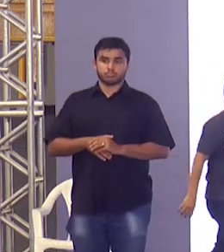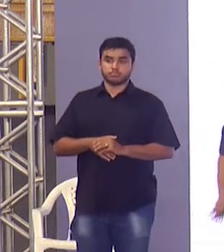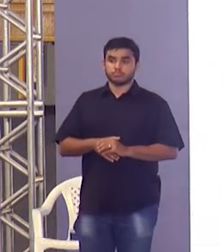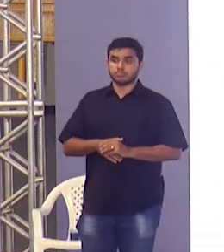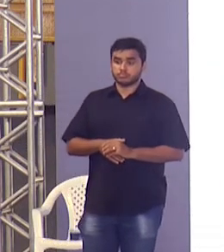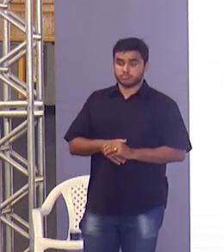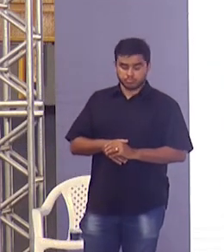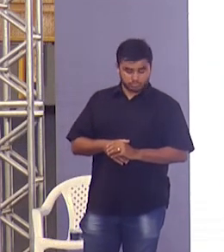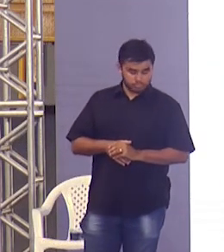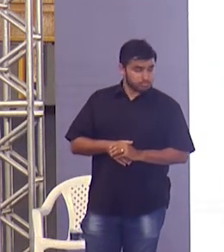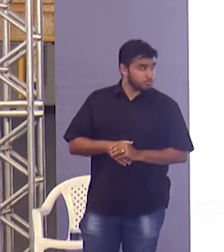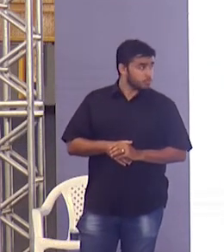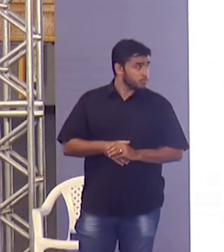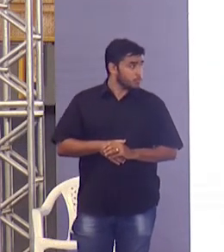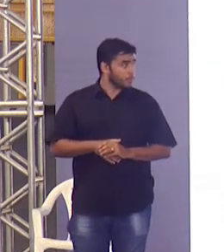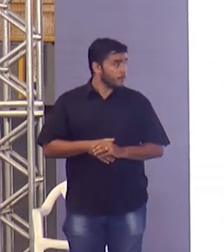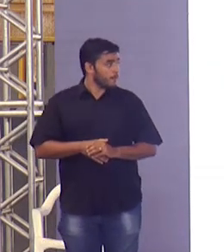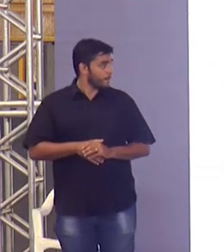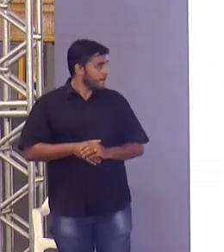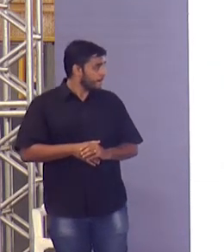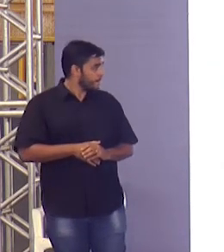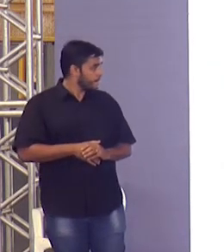Joia, pessoal?